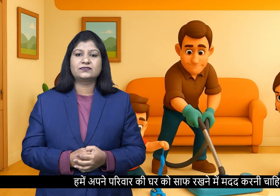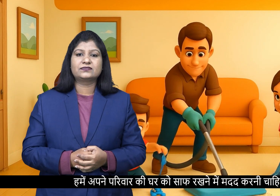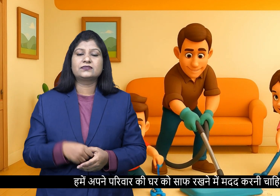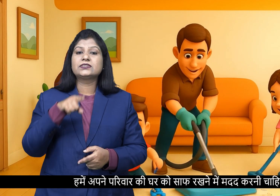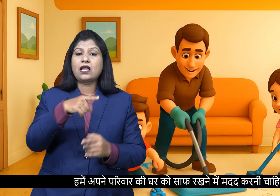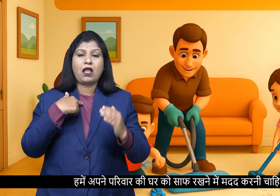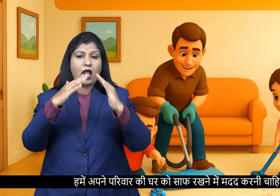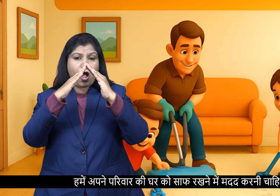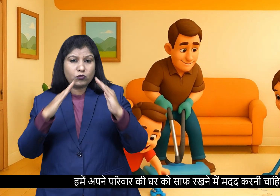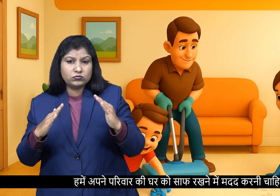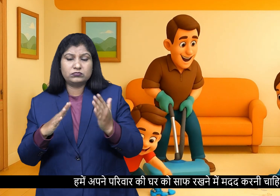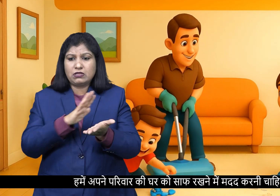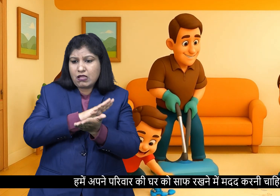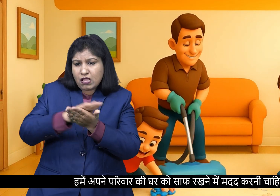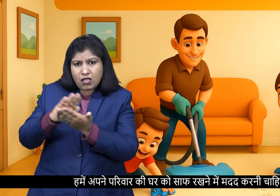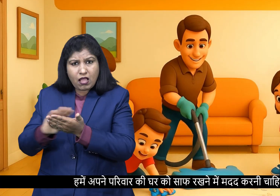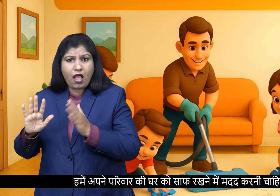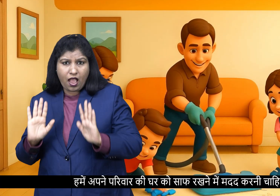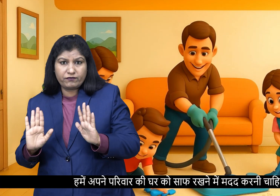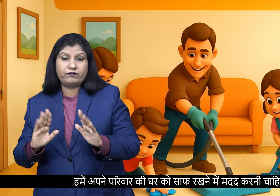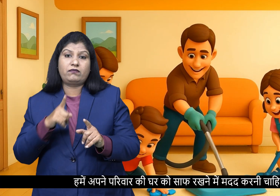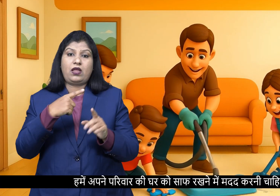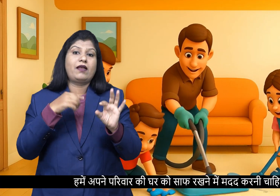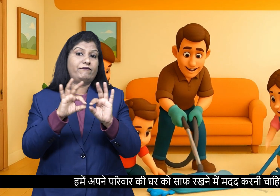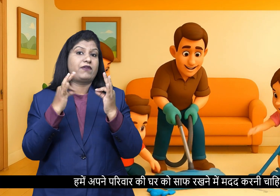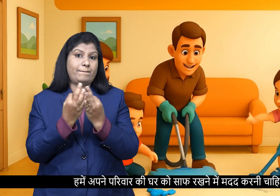हमें अपने परिवार की घर को साफ रखने में मदद करनी चाहिए।